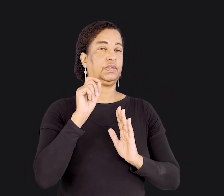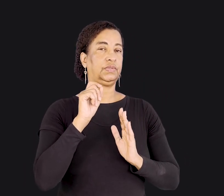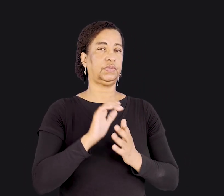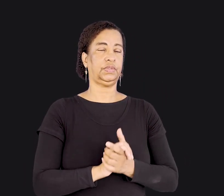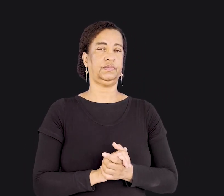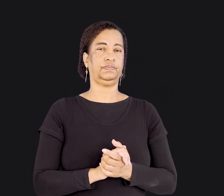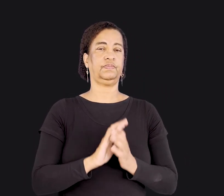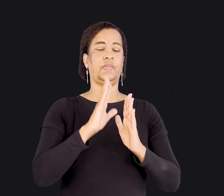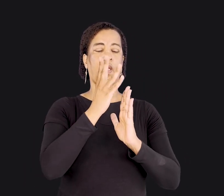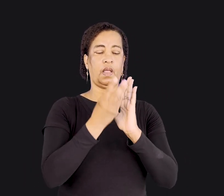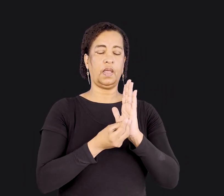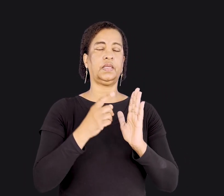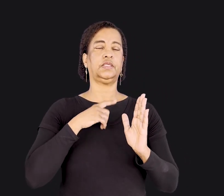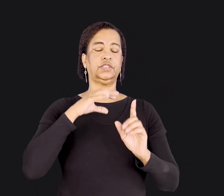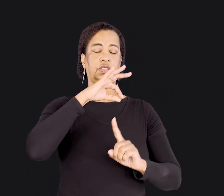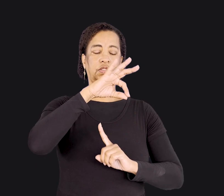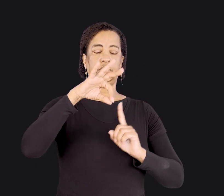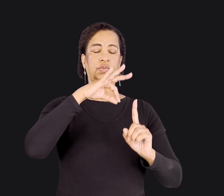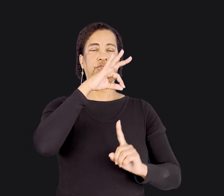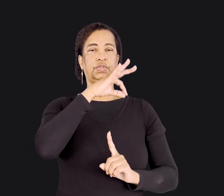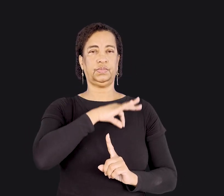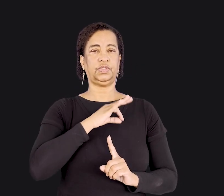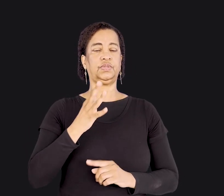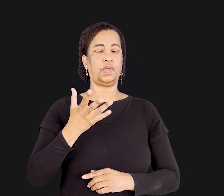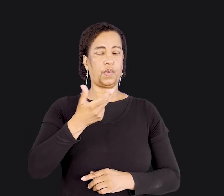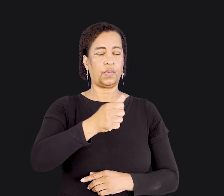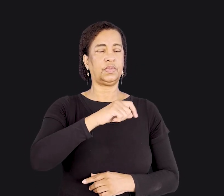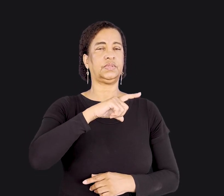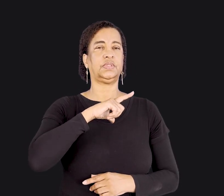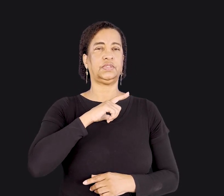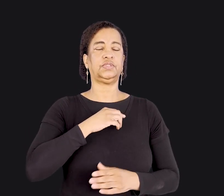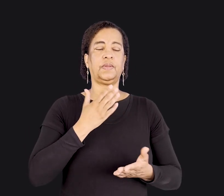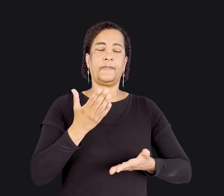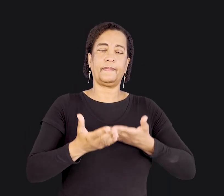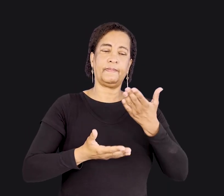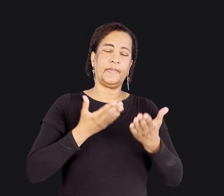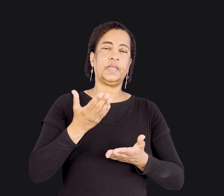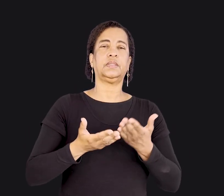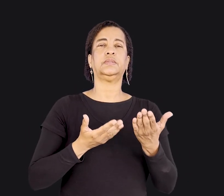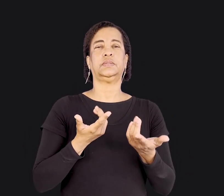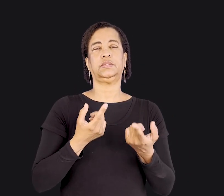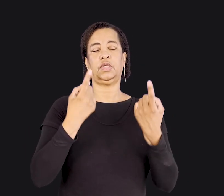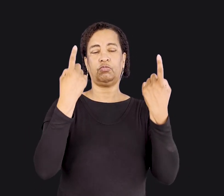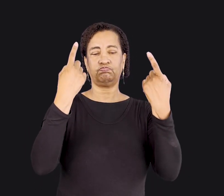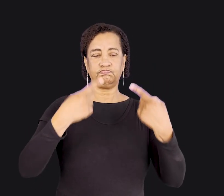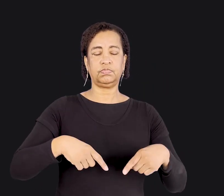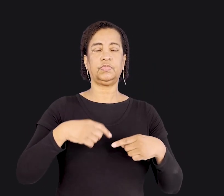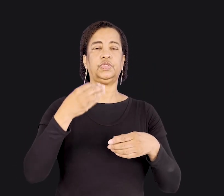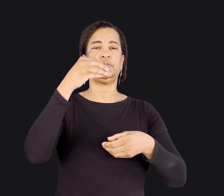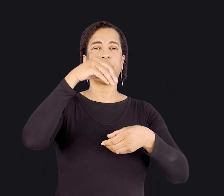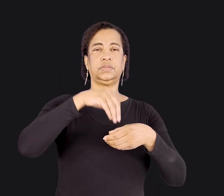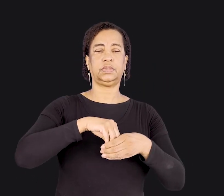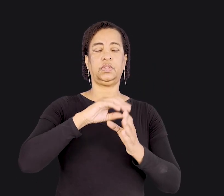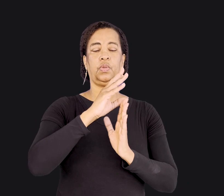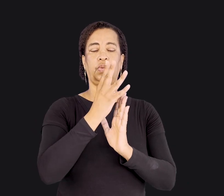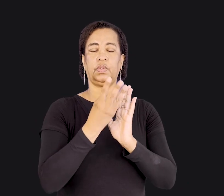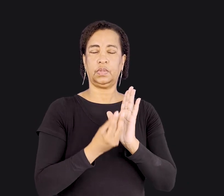que a igreja tem o Espírito Santo e é mais qualificada para tratar de disputas dentro do corpo de